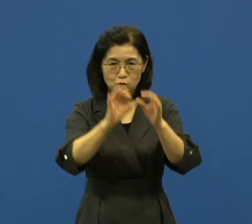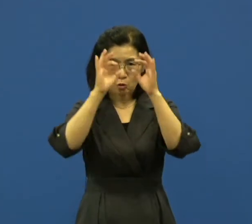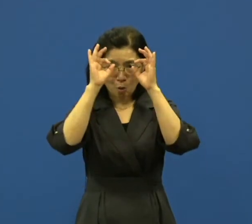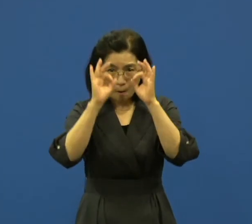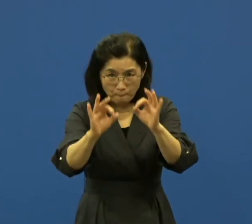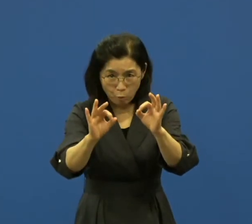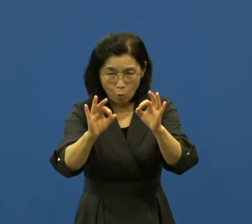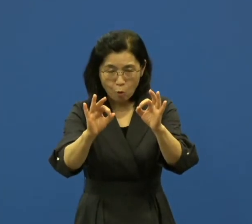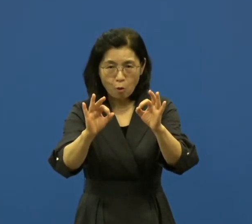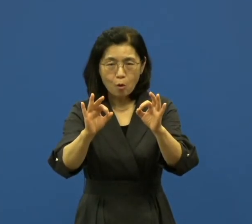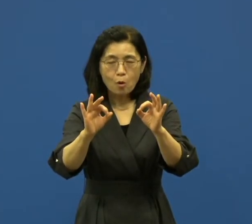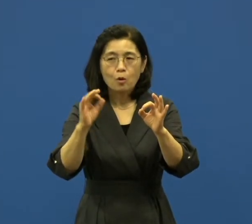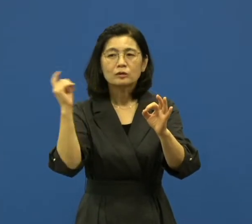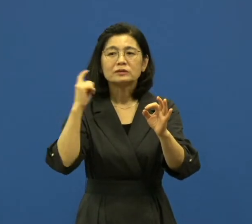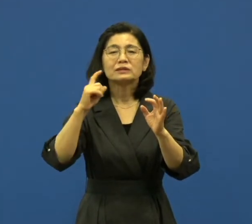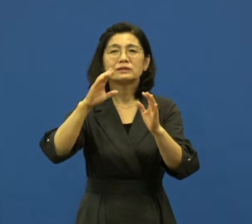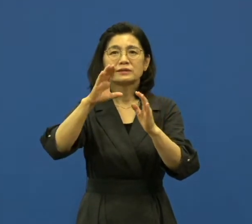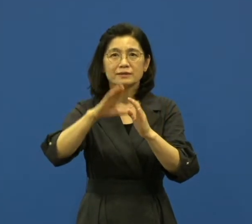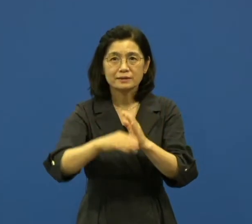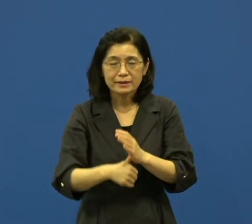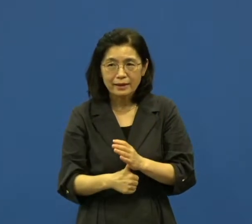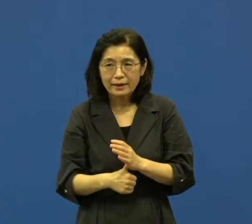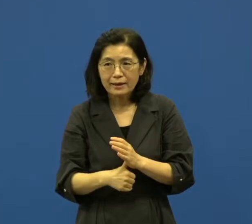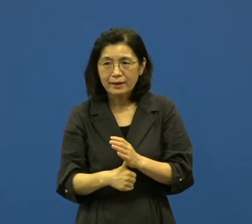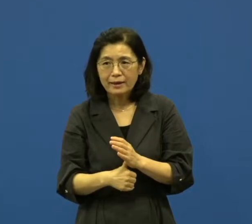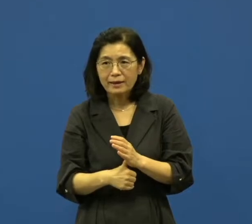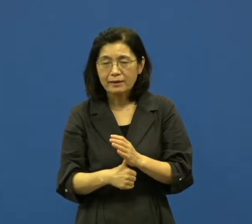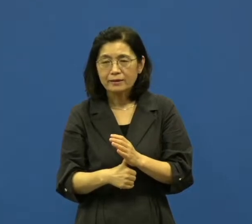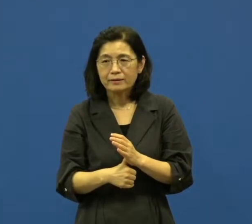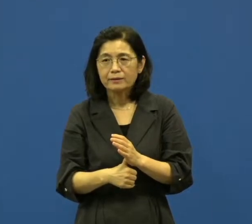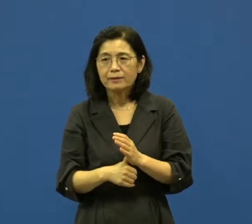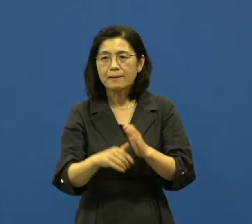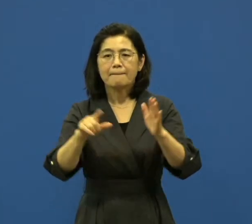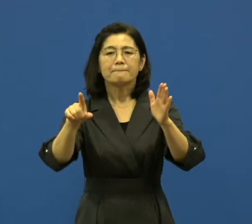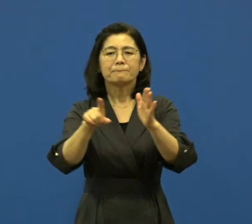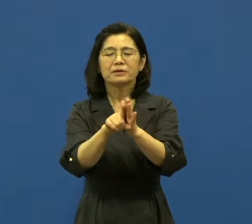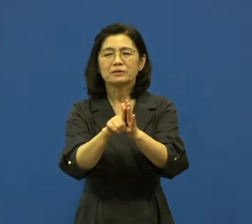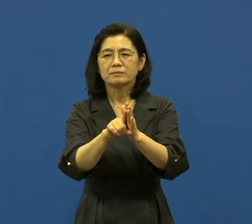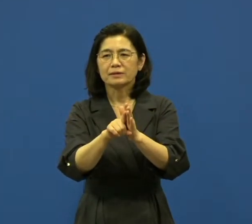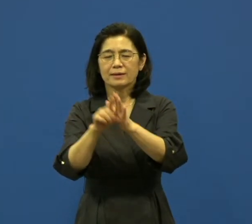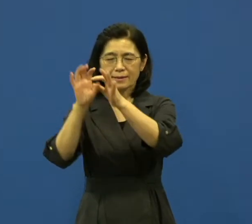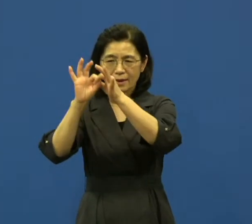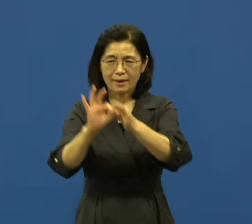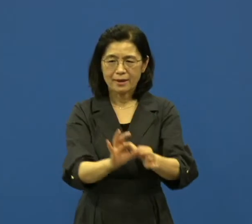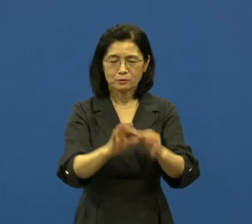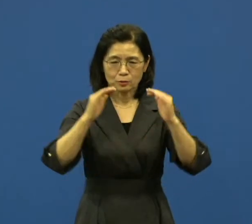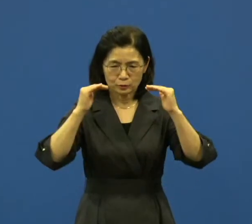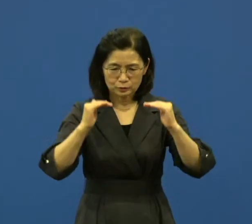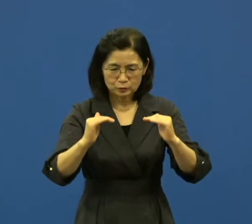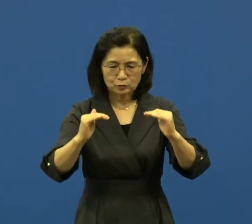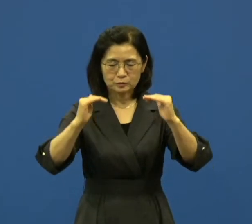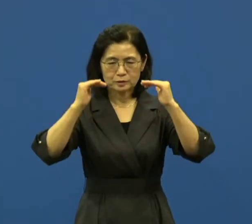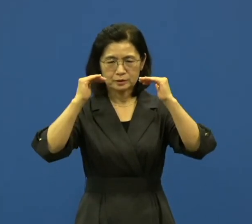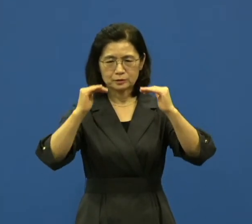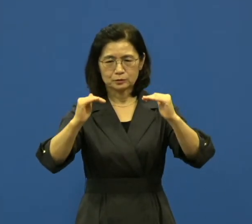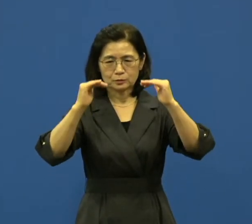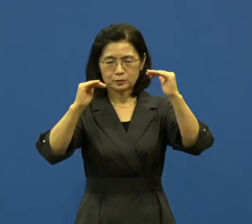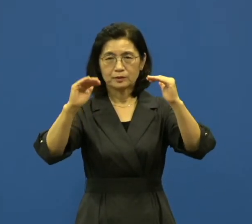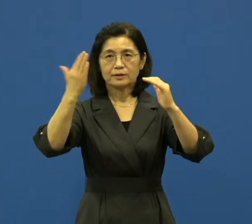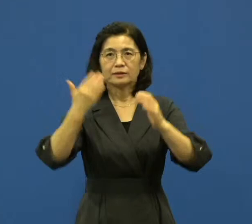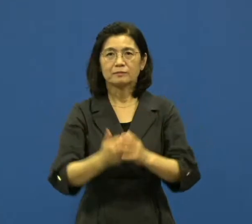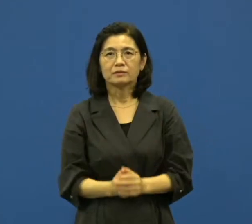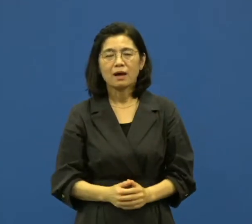마음에 그냥 이 가라지를 막여 뿌리는 것입니다. 여러분 가만히 있어 보세요. 얼마나 세상적인